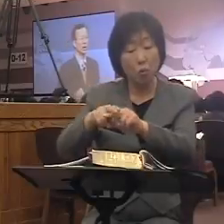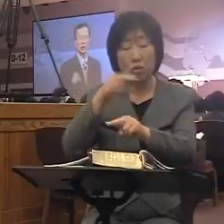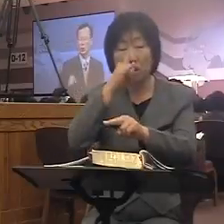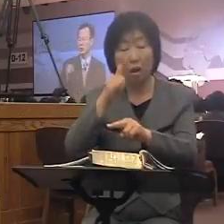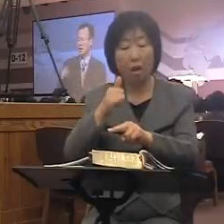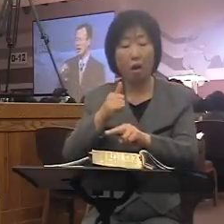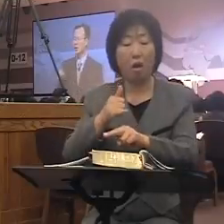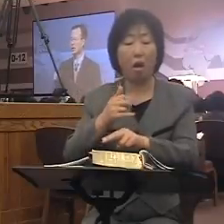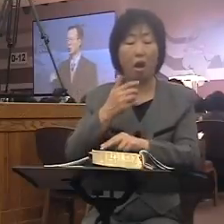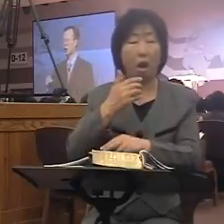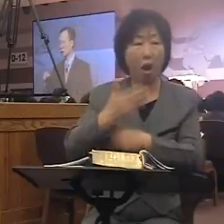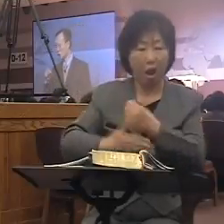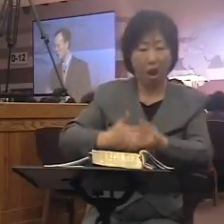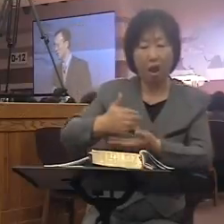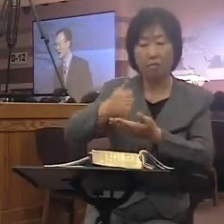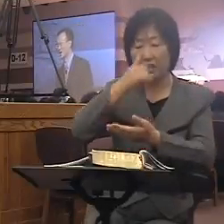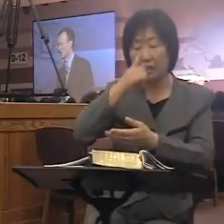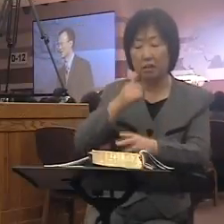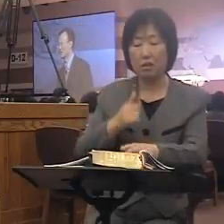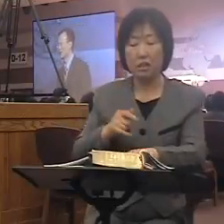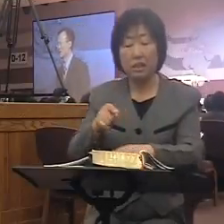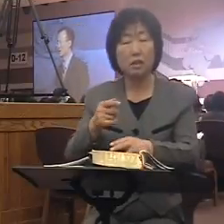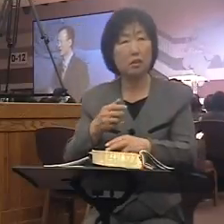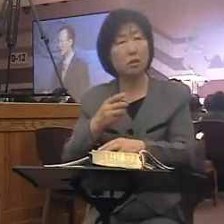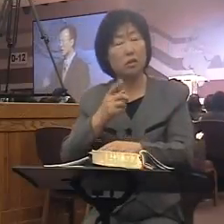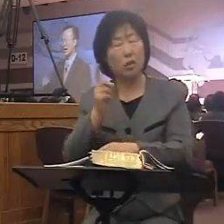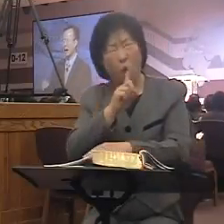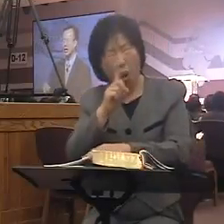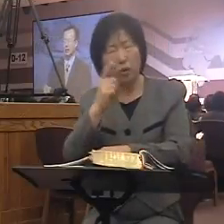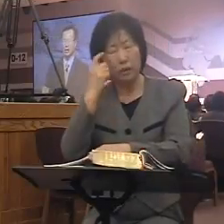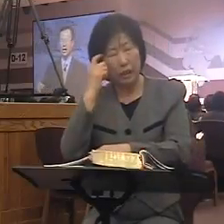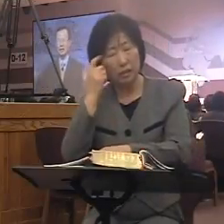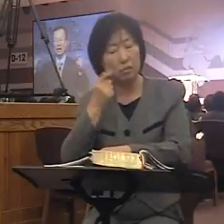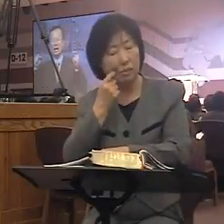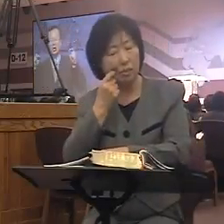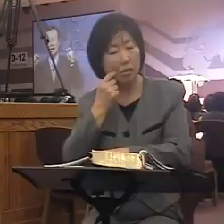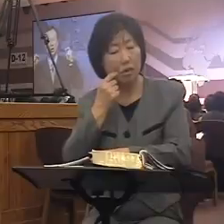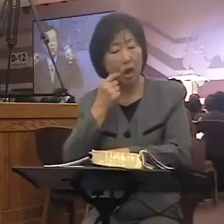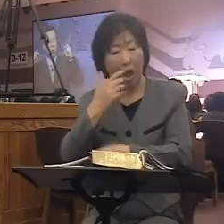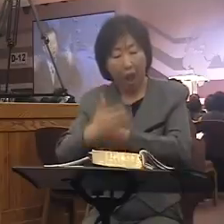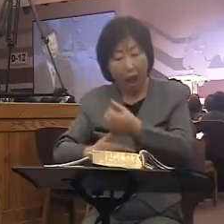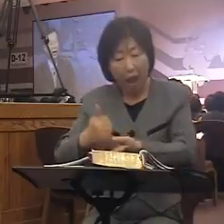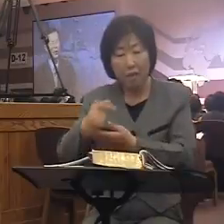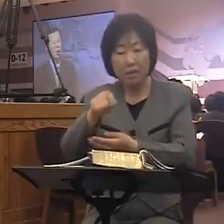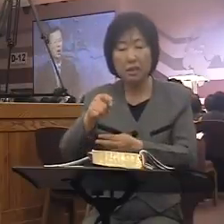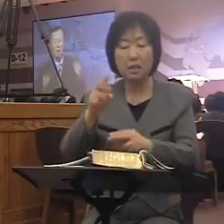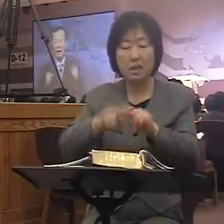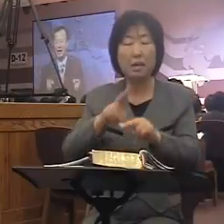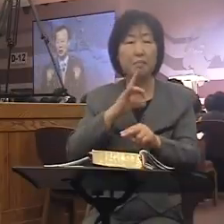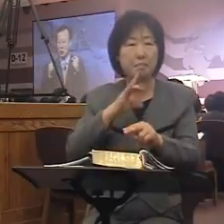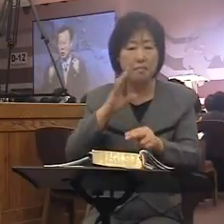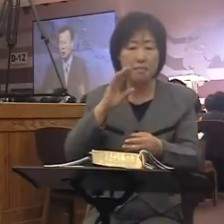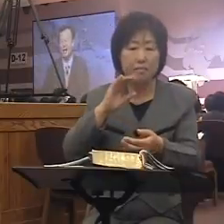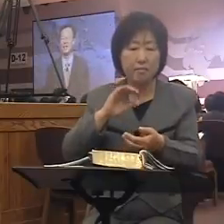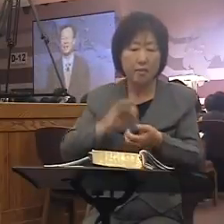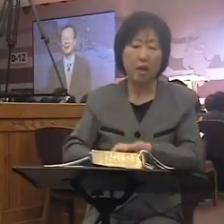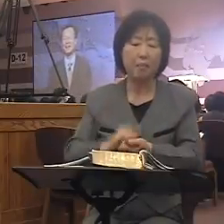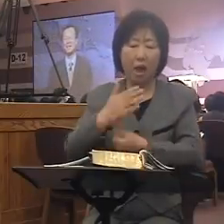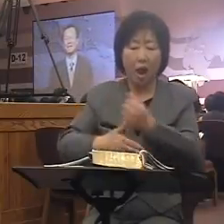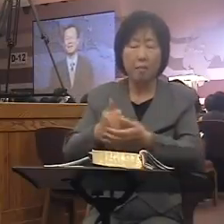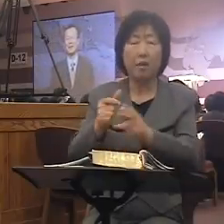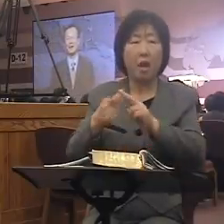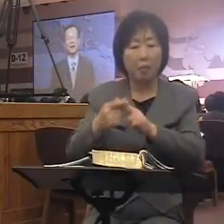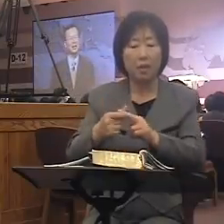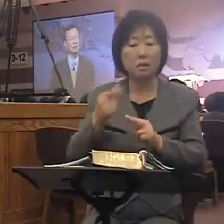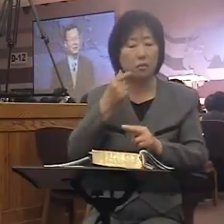자리에도, 전혀 예상치 못했던 이 자리만큼은 하나님이 같이 하실 수 없다고 말했던 그